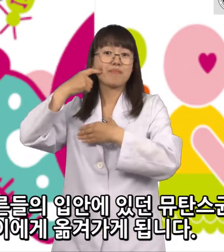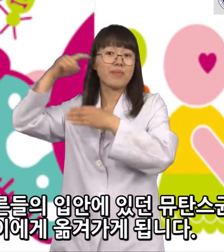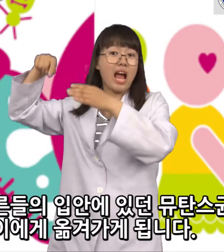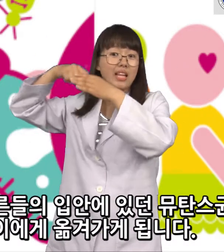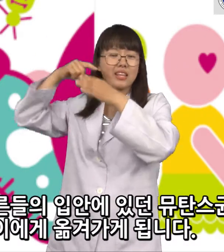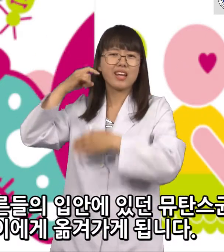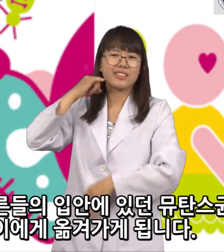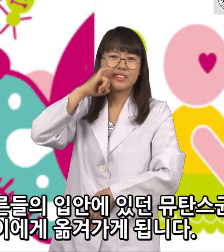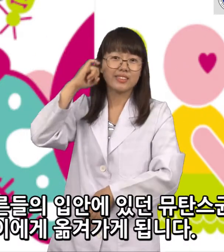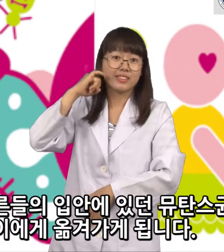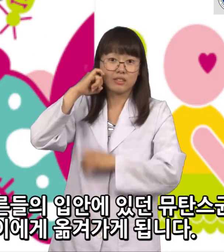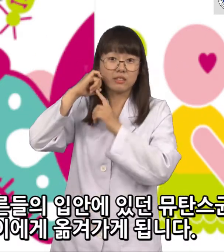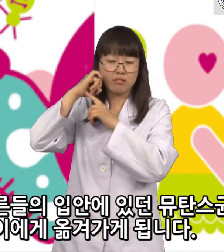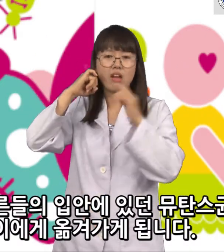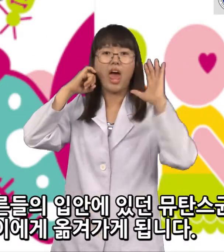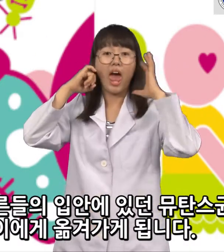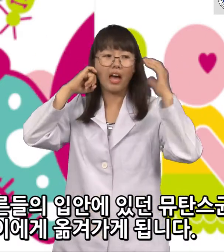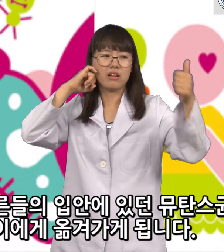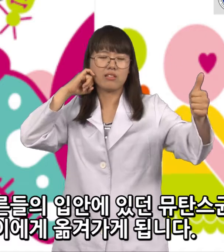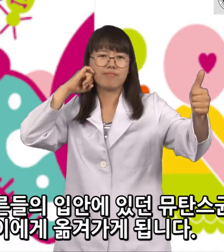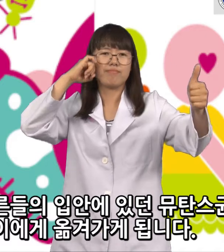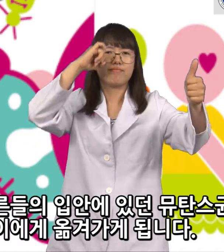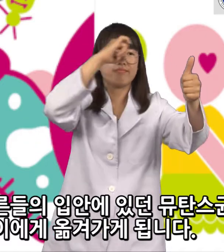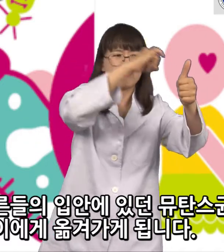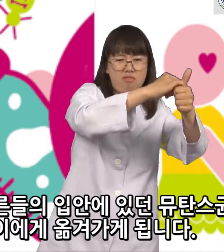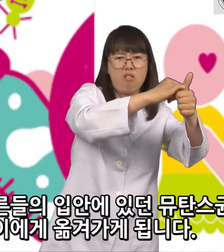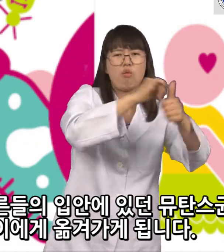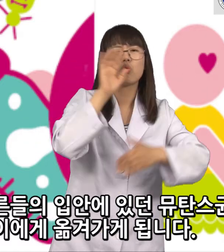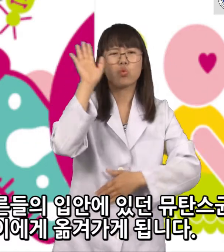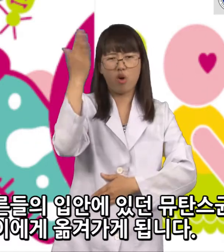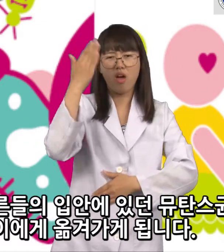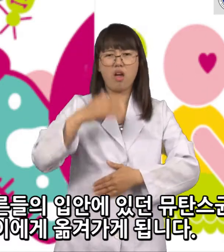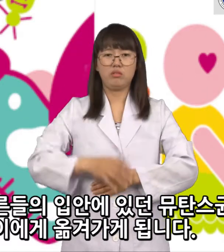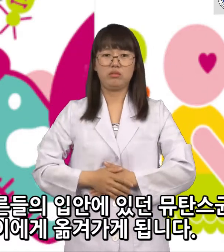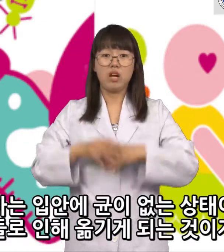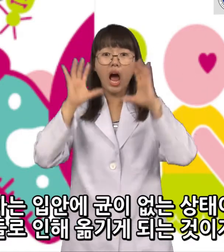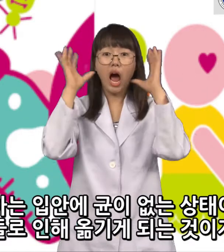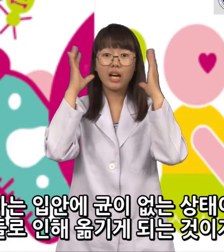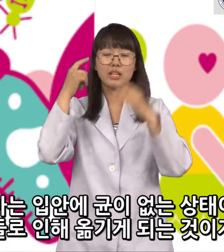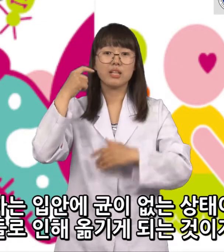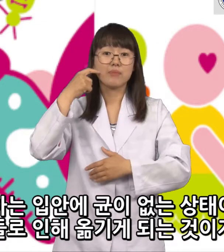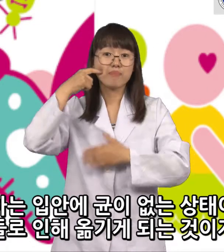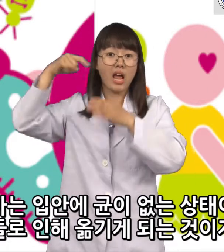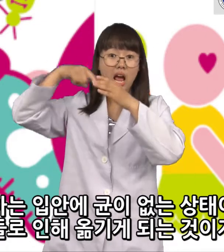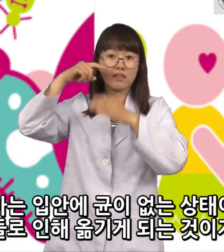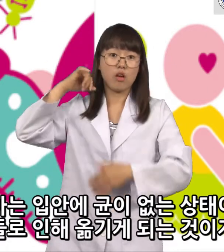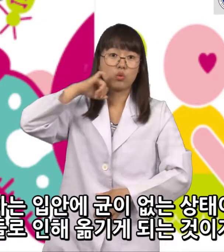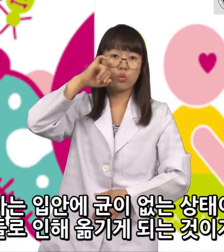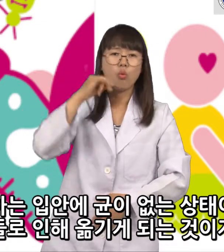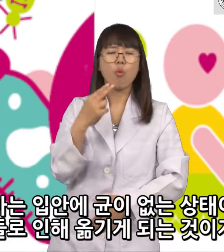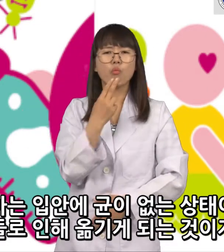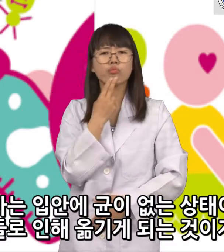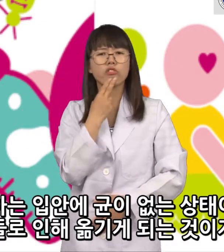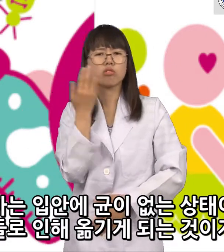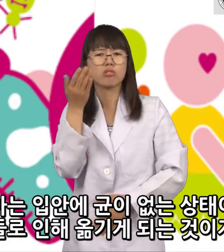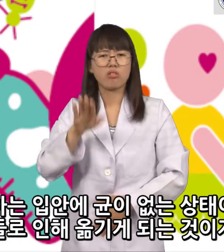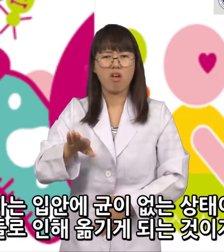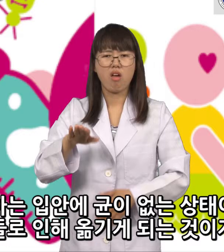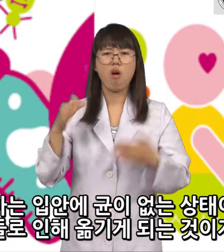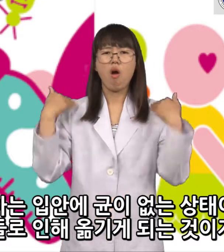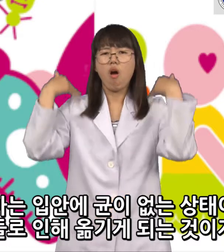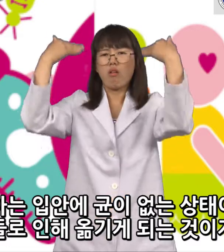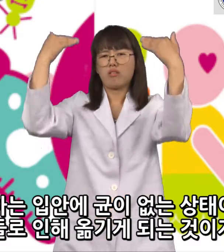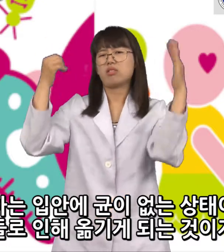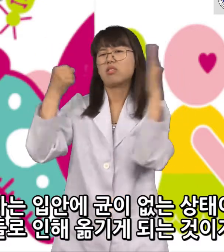어른들의 입안에 있던 뮤탄수균이 아이에게 옮겨가게 됩니다. 신생아는 입 안에 균이 없는